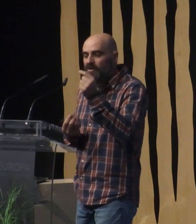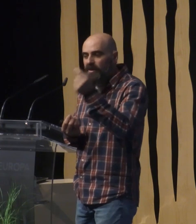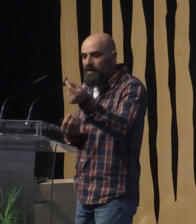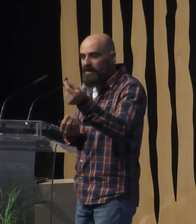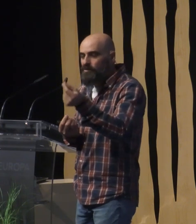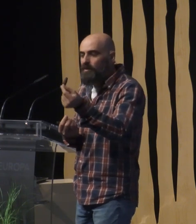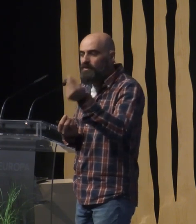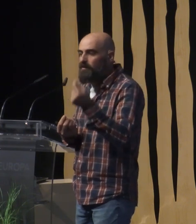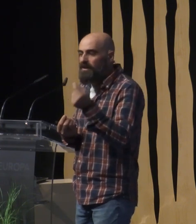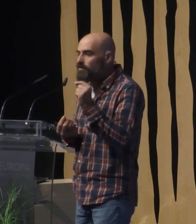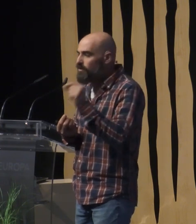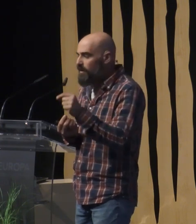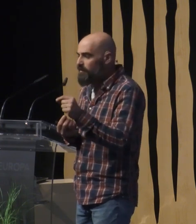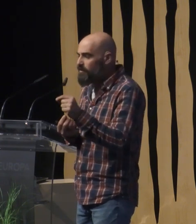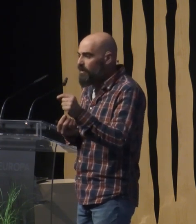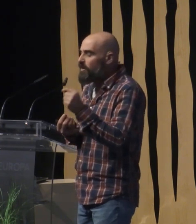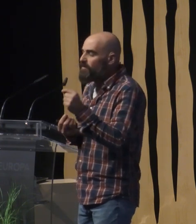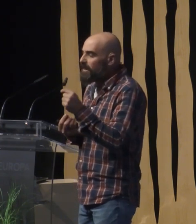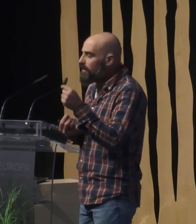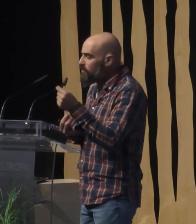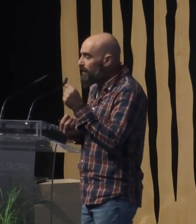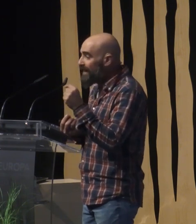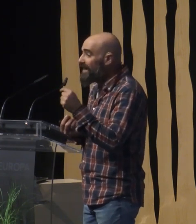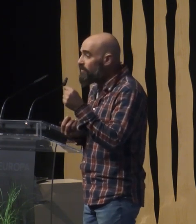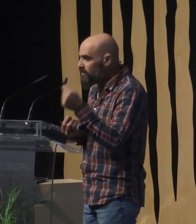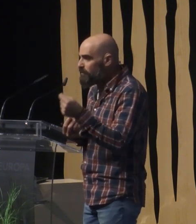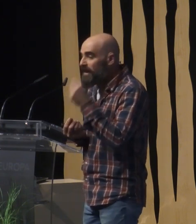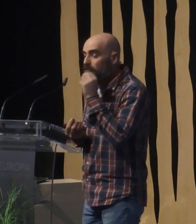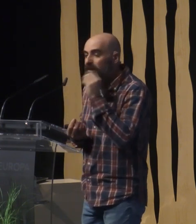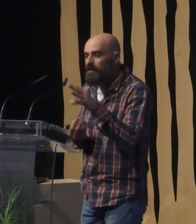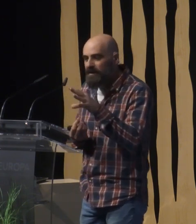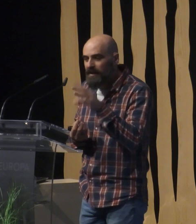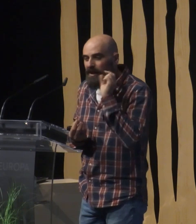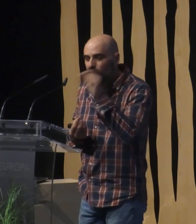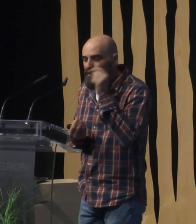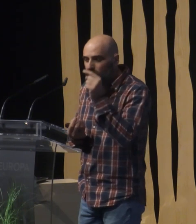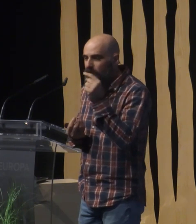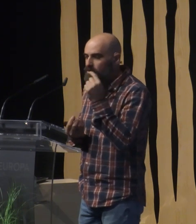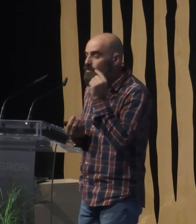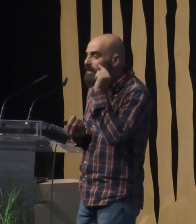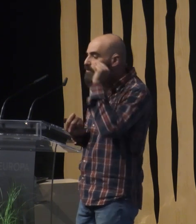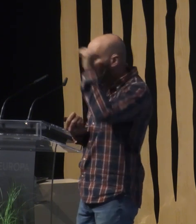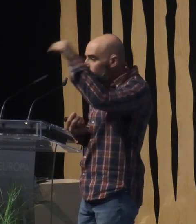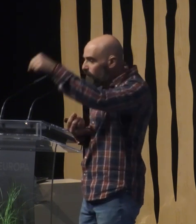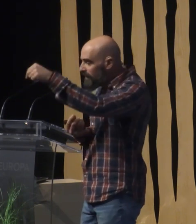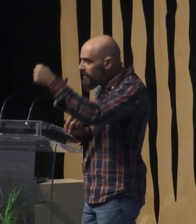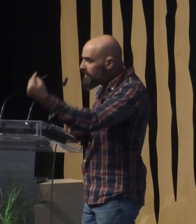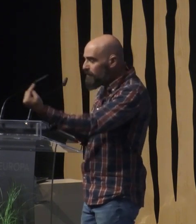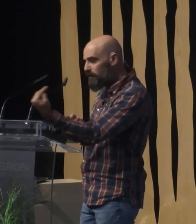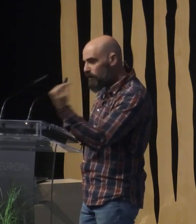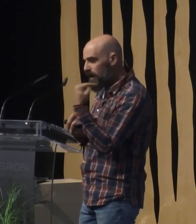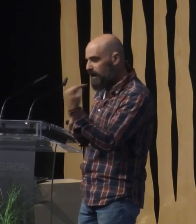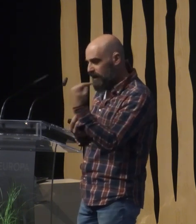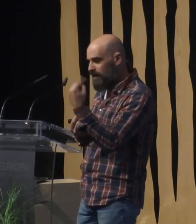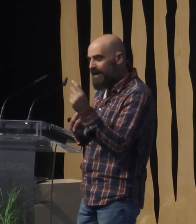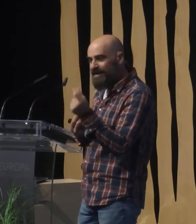yo sé. Lo que pasa, tú sabes. Lo que pasa, los dos lo sabemos. No hace falta que tengamos que hablar de ello, siempre verbalmente. Lo intuimos. Es como que estoy en tu mente y desde ahí veo